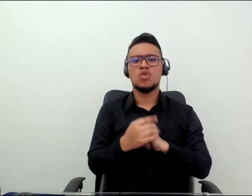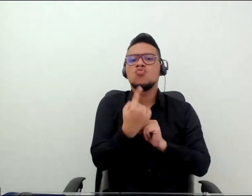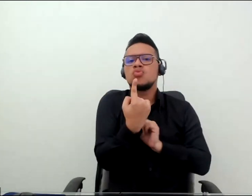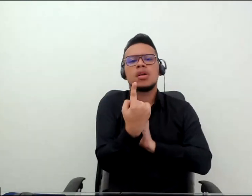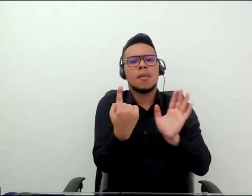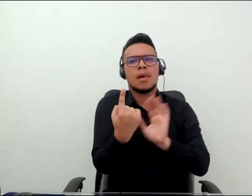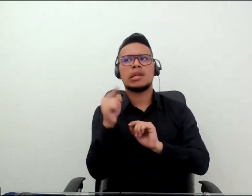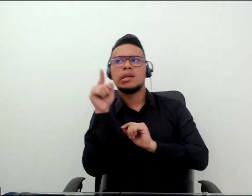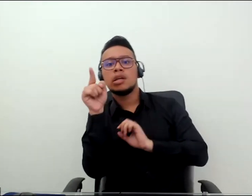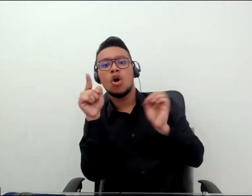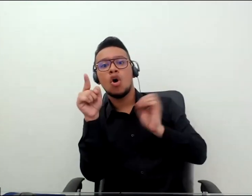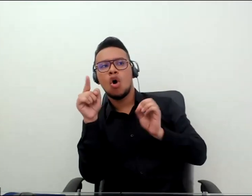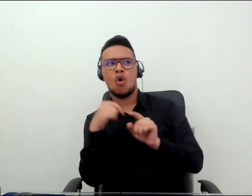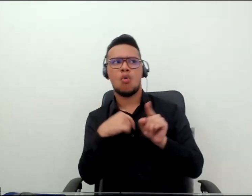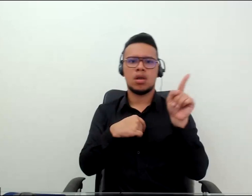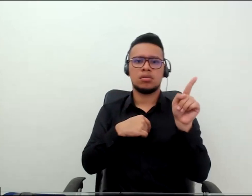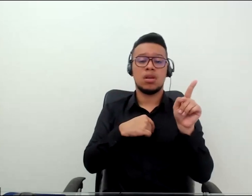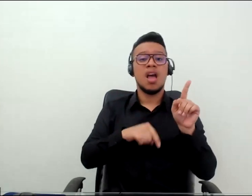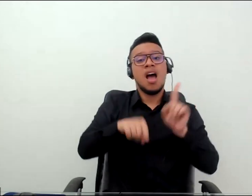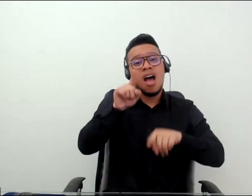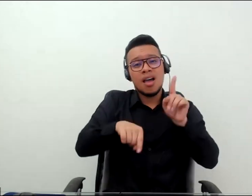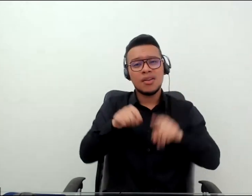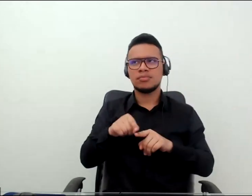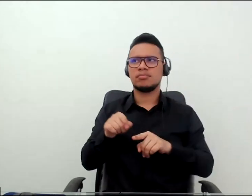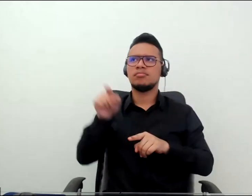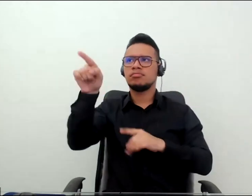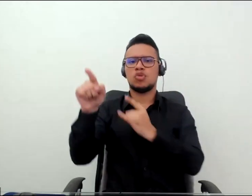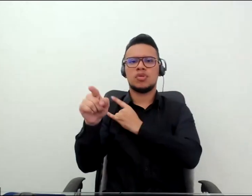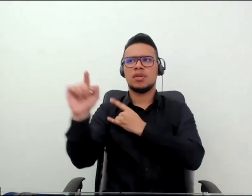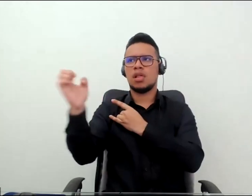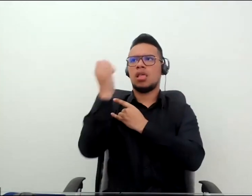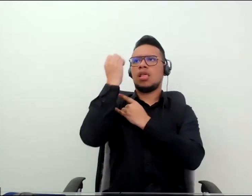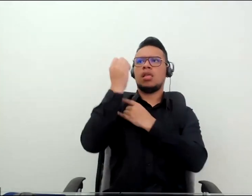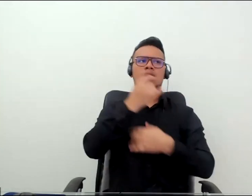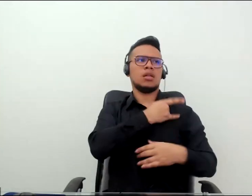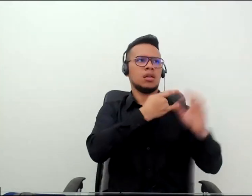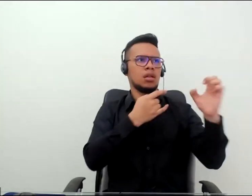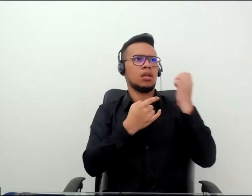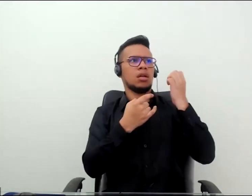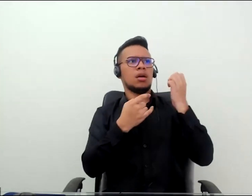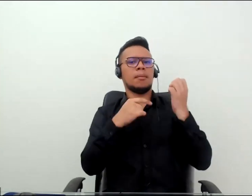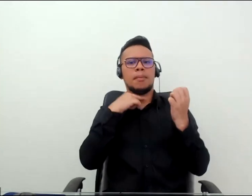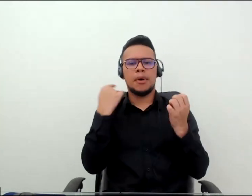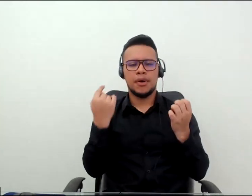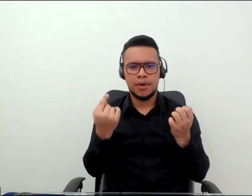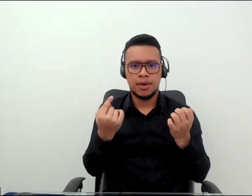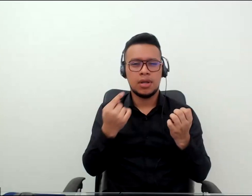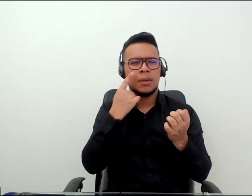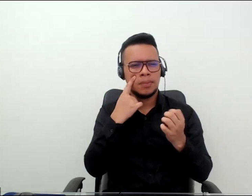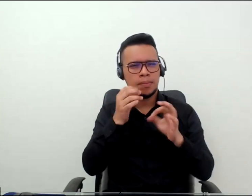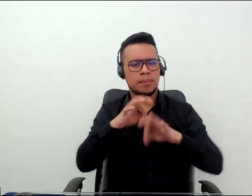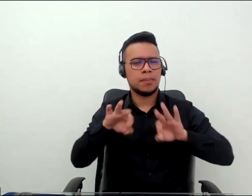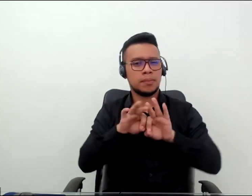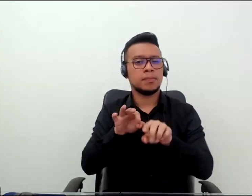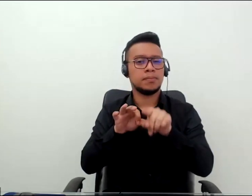casos han dejado por fuera la persona en ninguna de las dos Entonces es importante que la persona que aspira a ser beneficiario la política